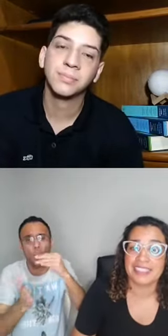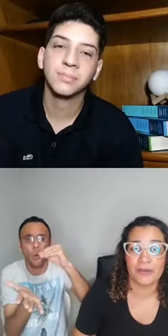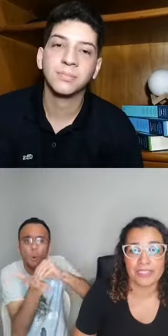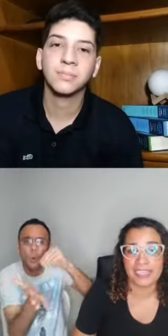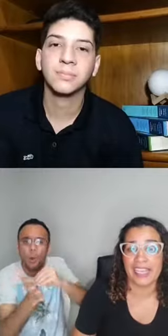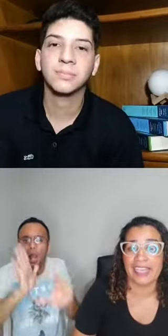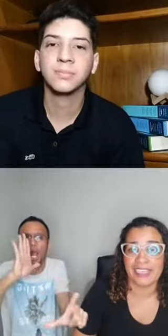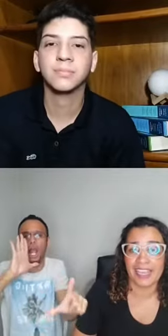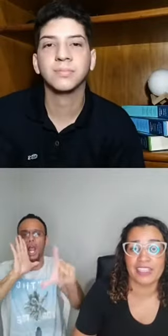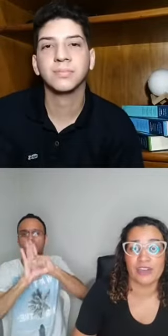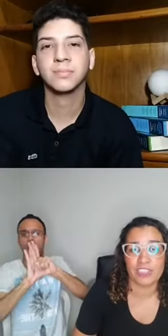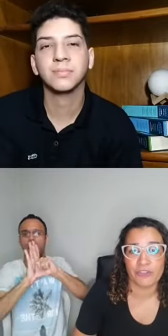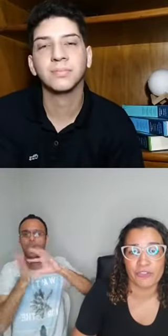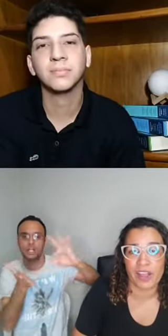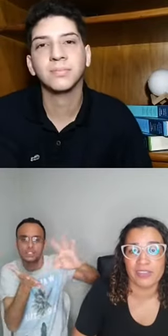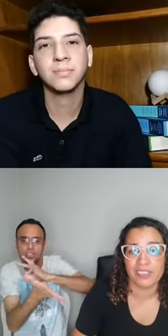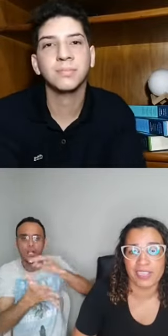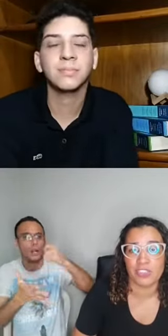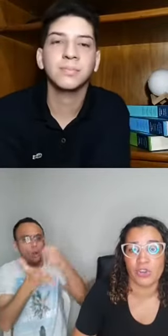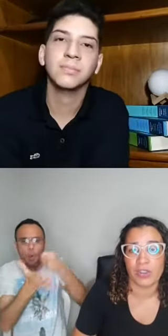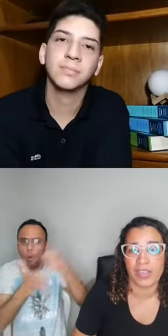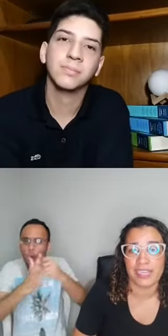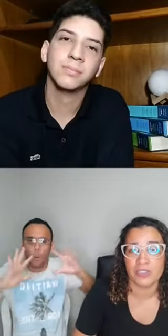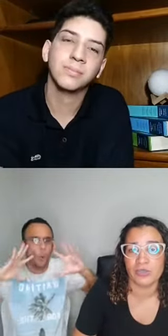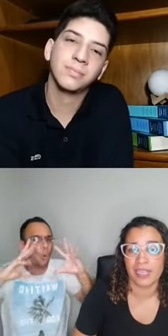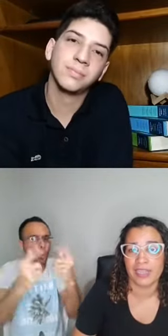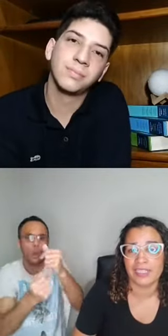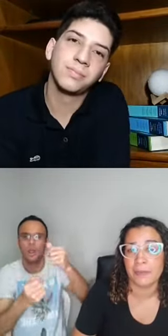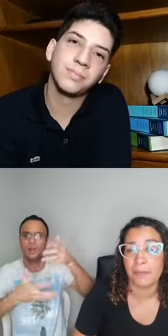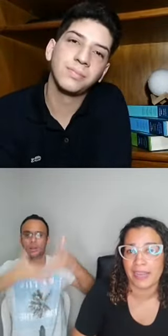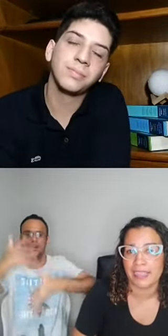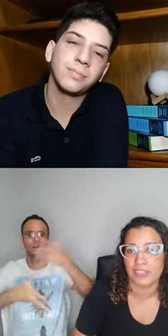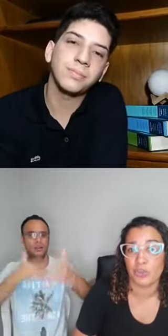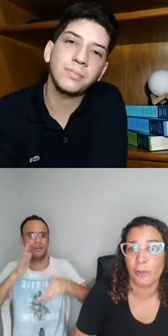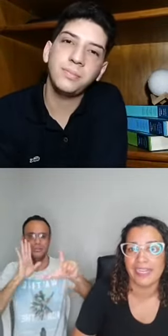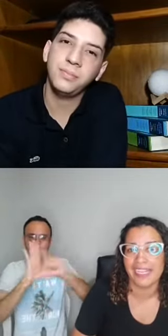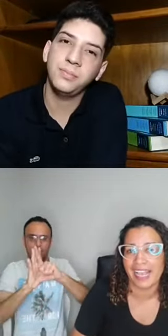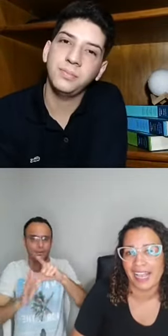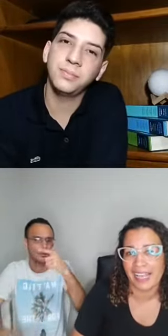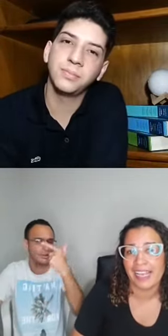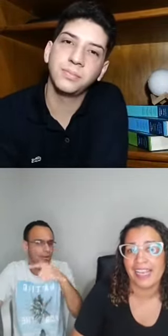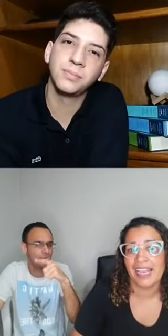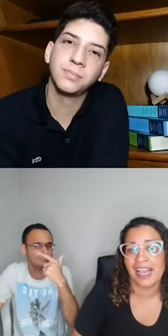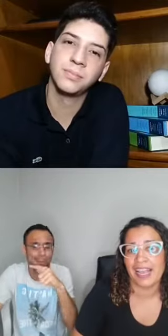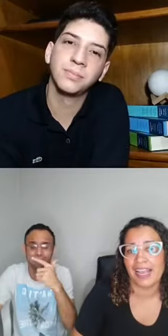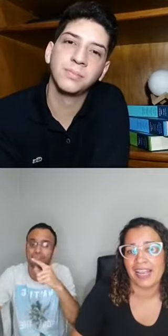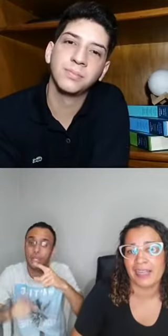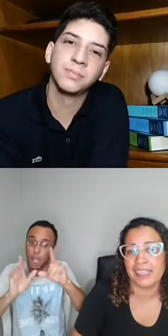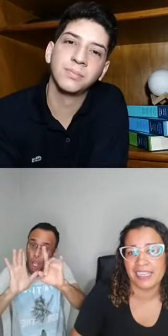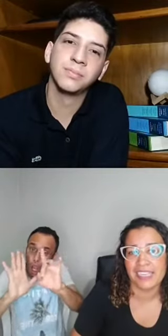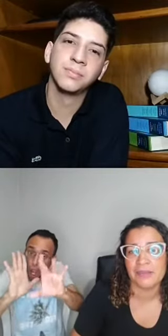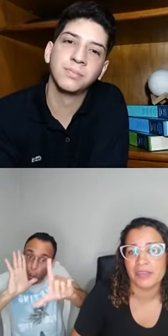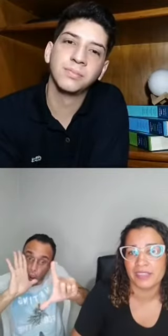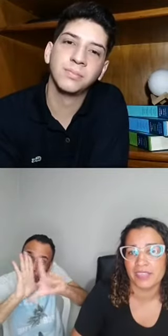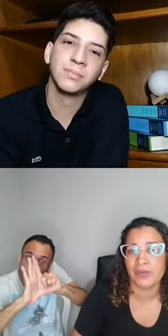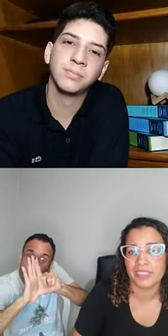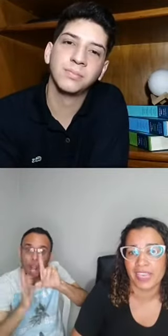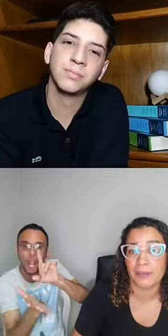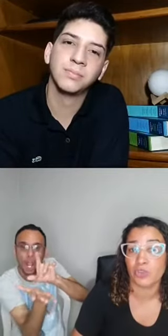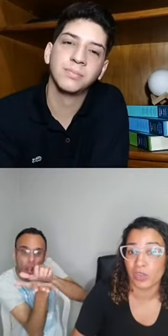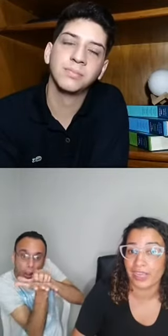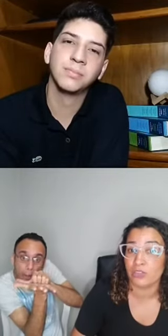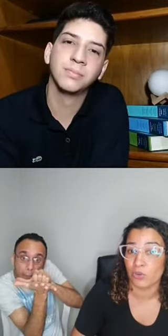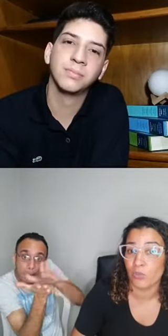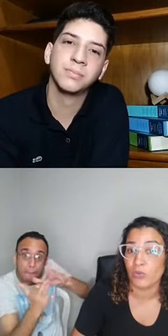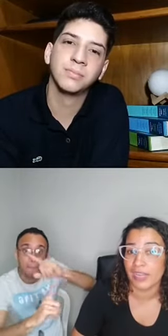Beleza, então assim, né? Então acho que falta, né, de colocar isso nas empresas, de obrigar a Libras, né, o